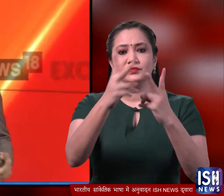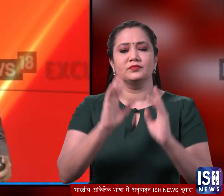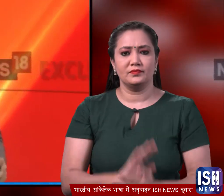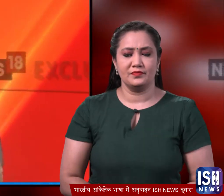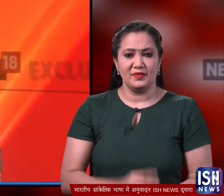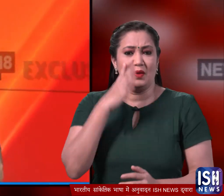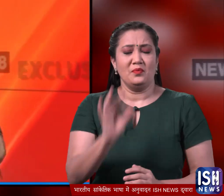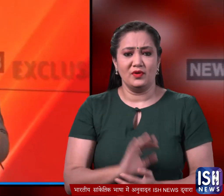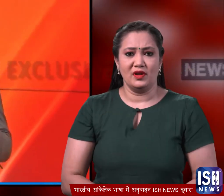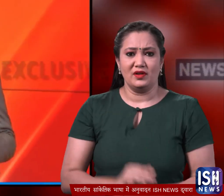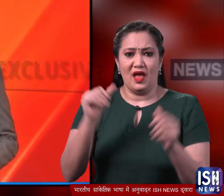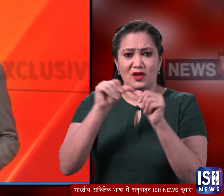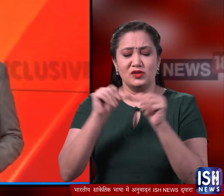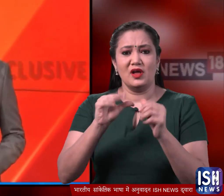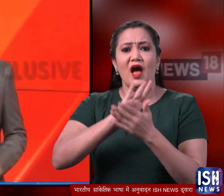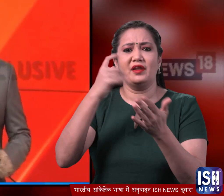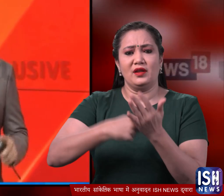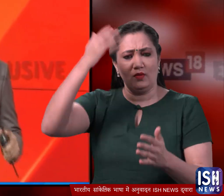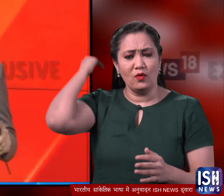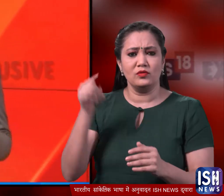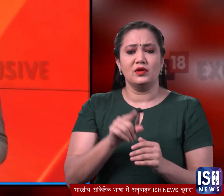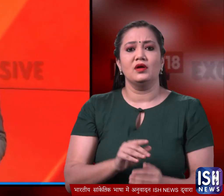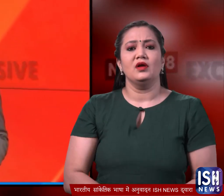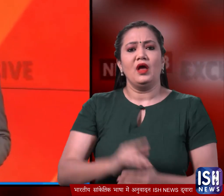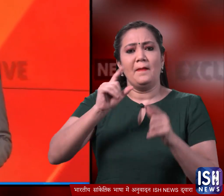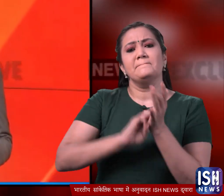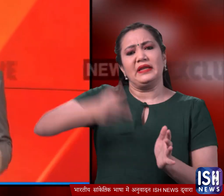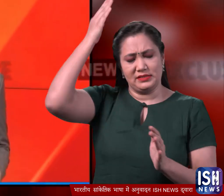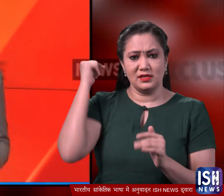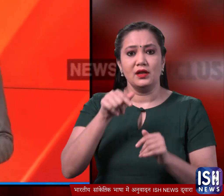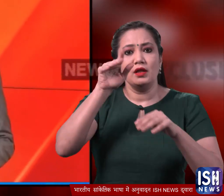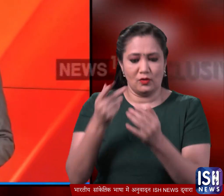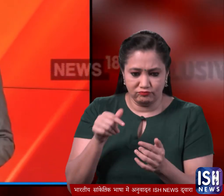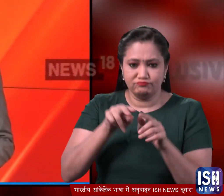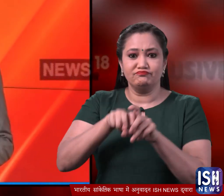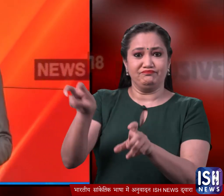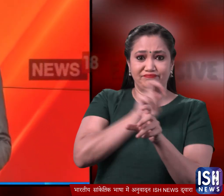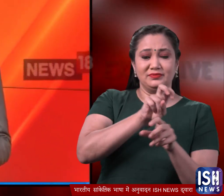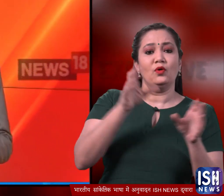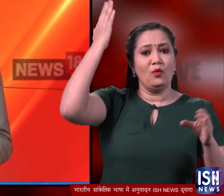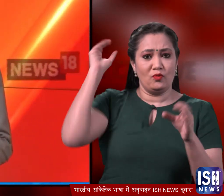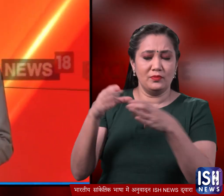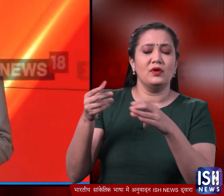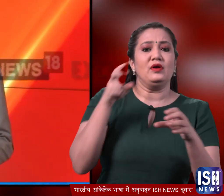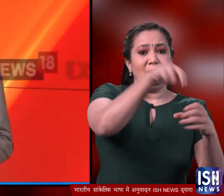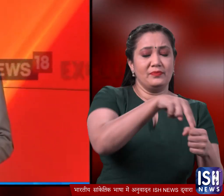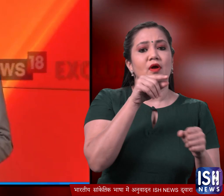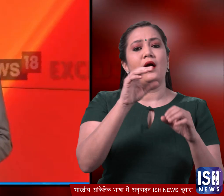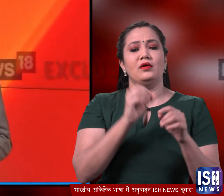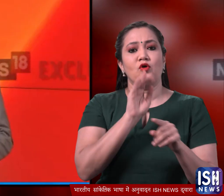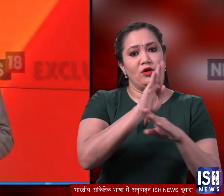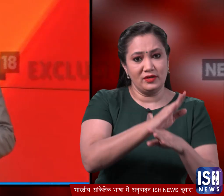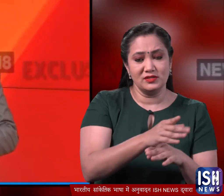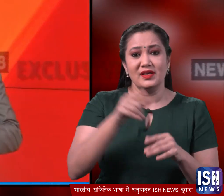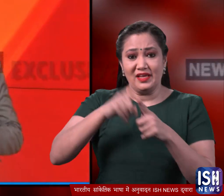सके। सौभाग्य की बात यह कि अशोक अरोड़ा हरियाणा में आईएनएलडी की सरकार में मंत्री थे, जो अब कांग्रेस में शामिल हो चुके हैं, जबकि जिंदल ग्लोबल सिटी नाम की कॉलोनी के